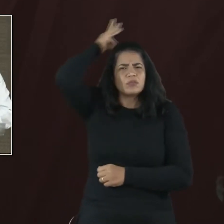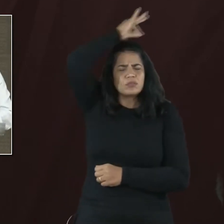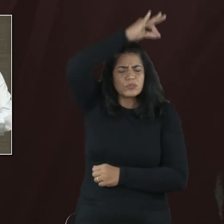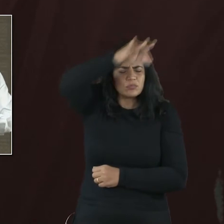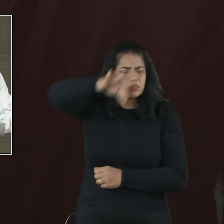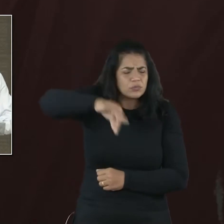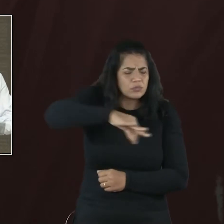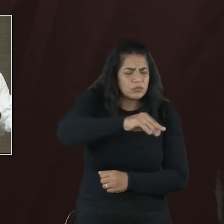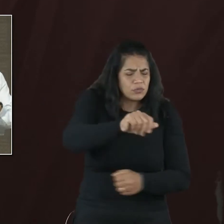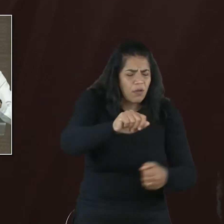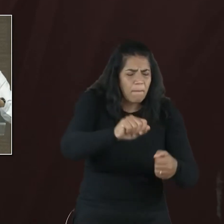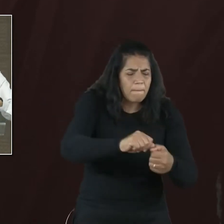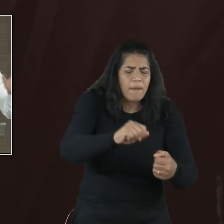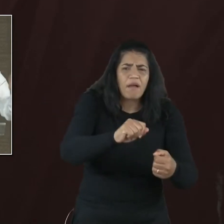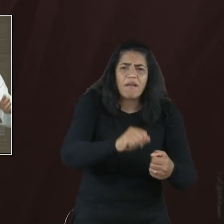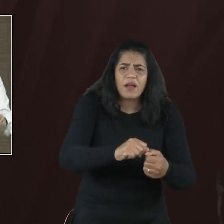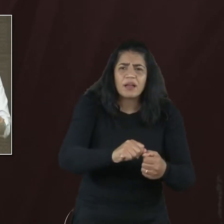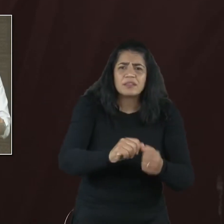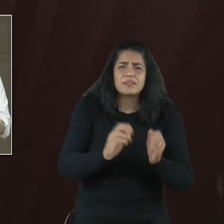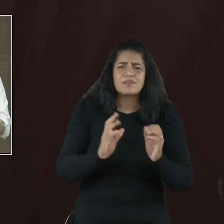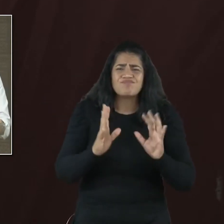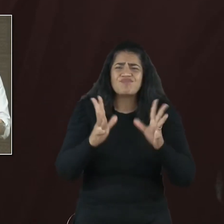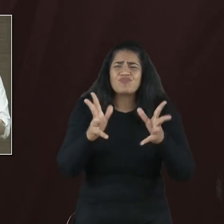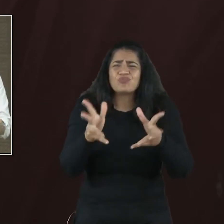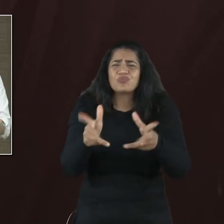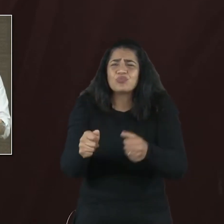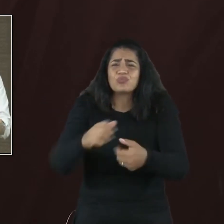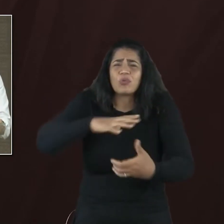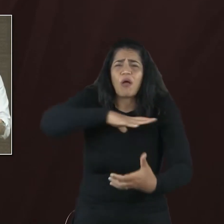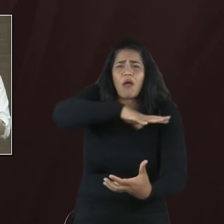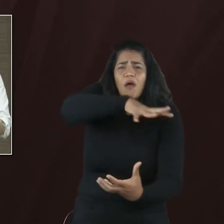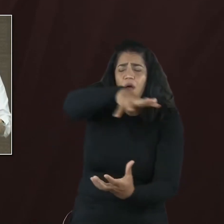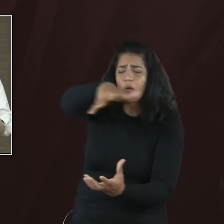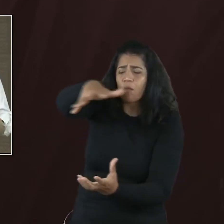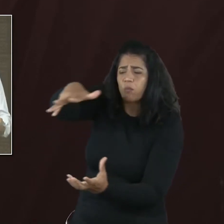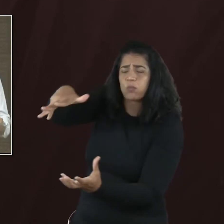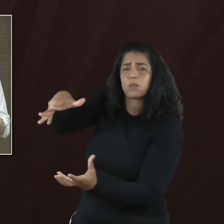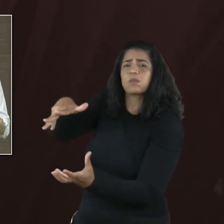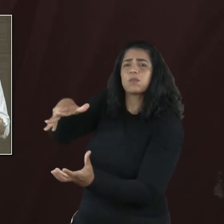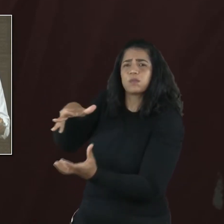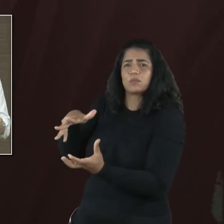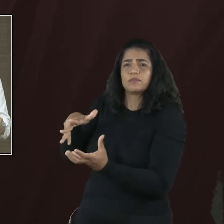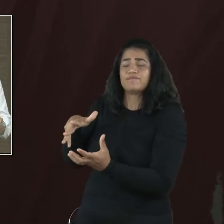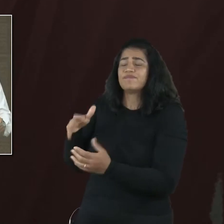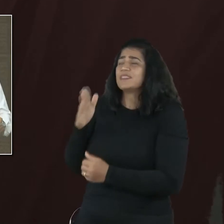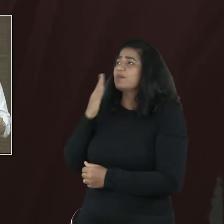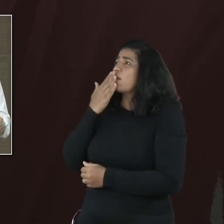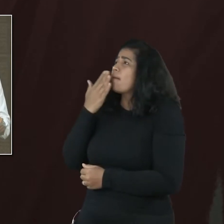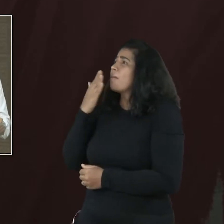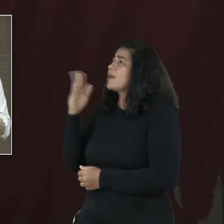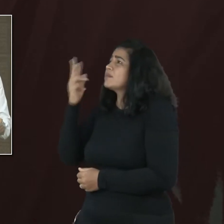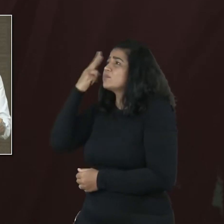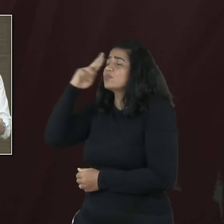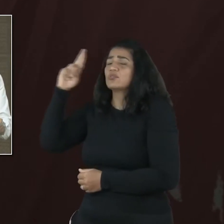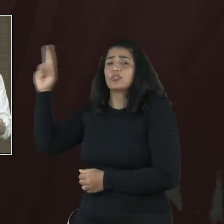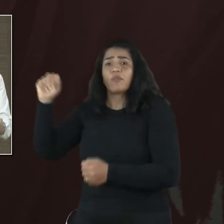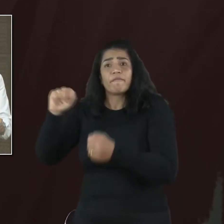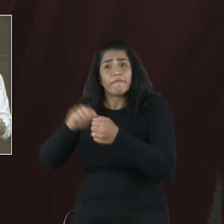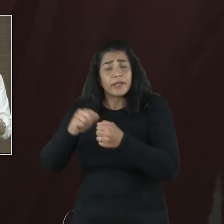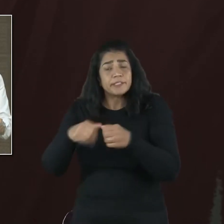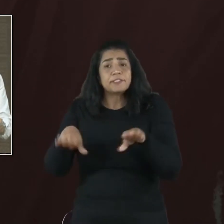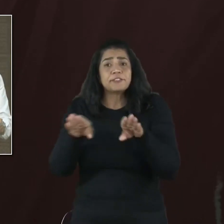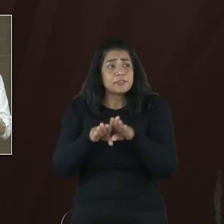leste, norte, sul, leste e oeste. Pedir para o Senhor até operar na Ásia.